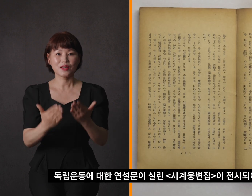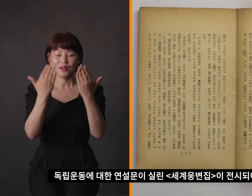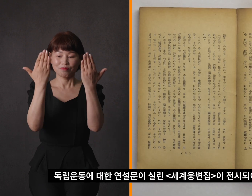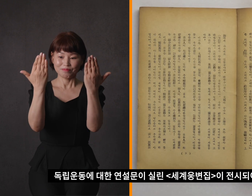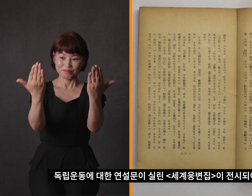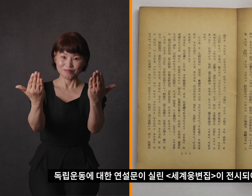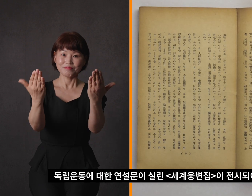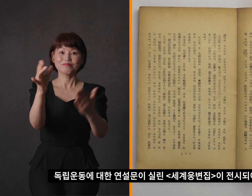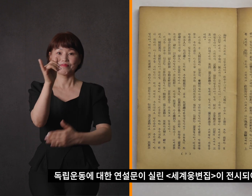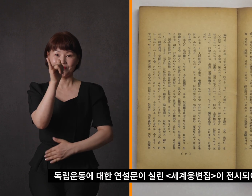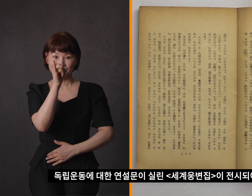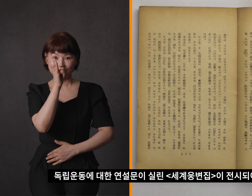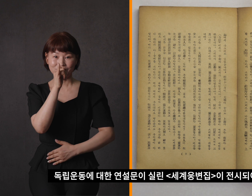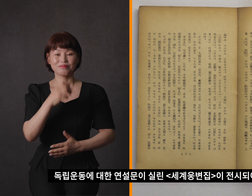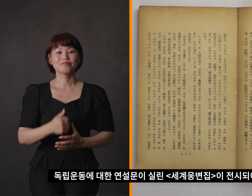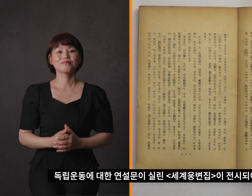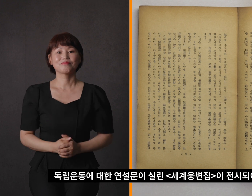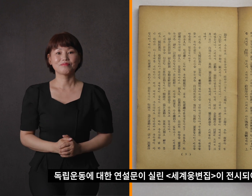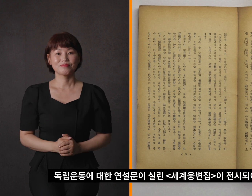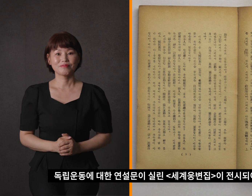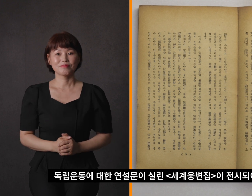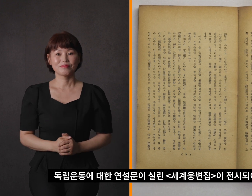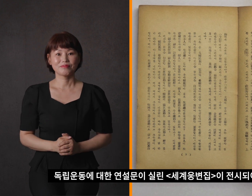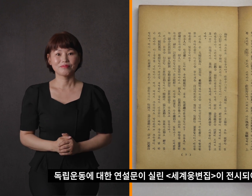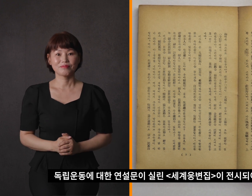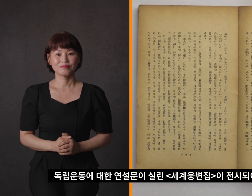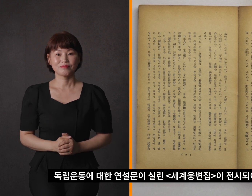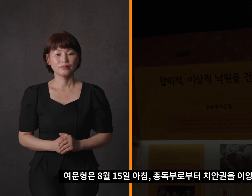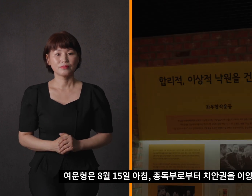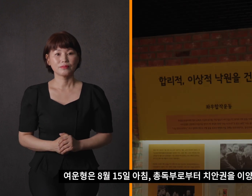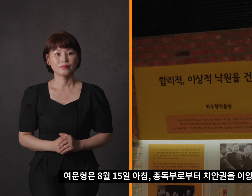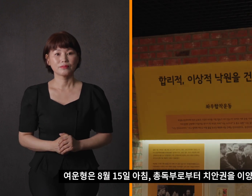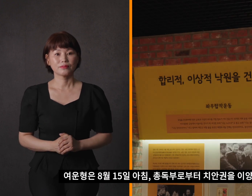독립운동에 대한 연설문이 실린 세계 웅변집이 전시되어 있습니다.